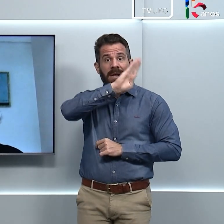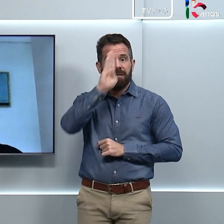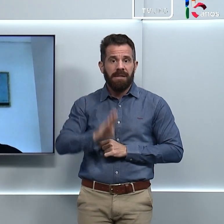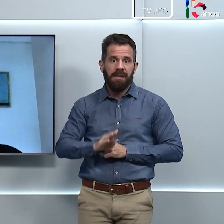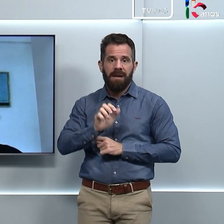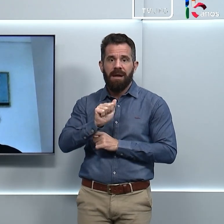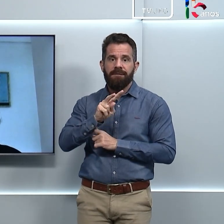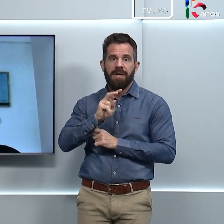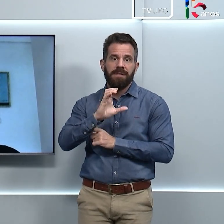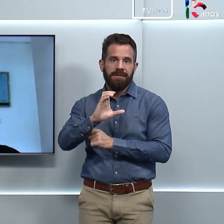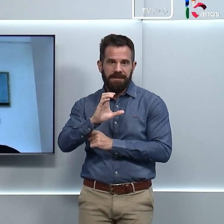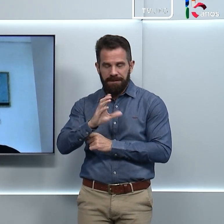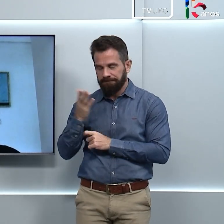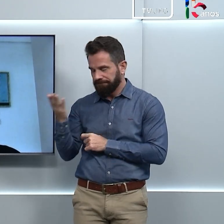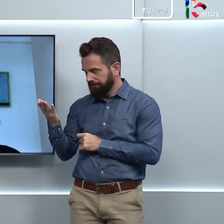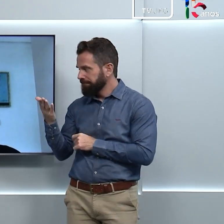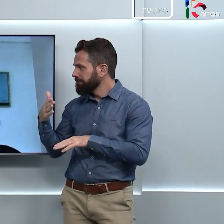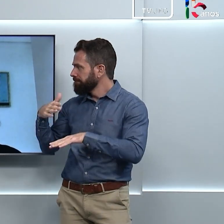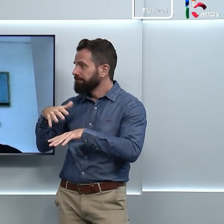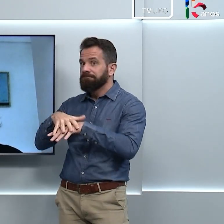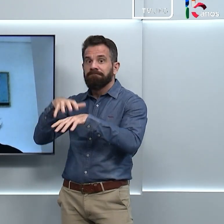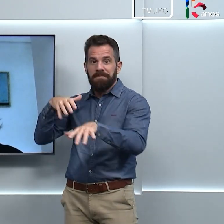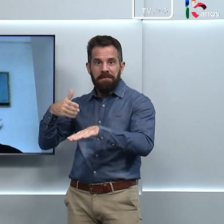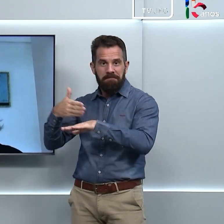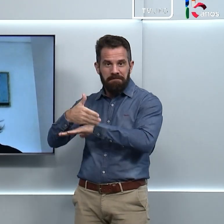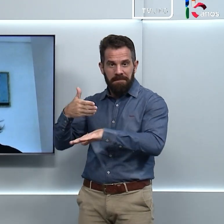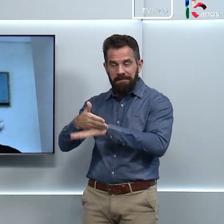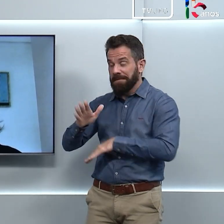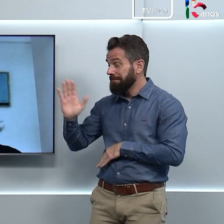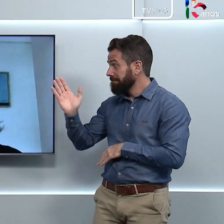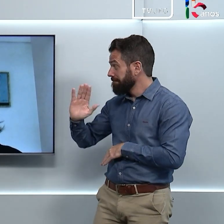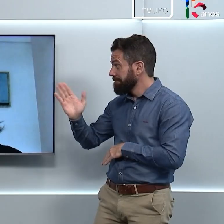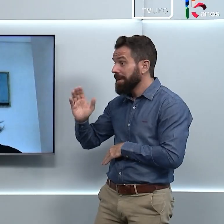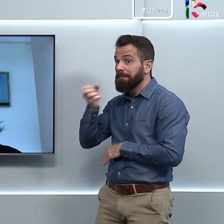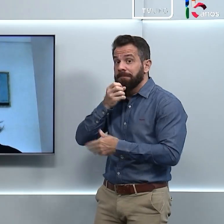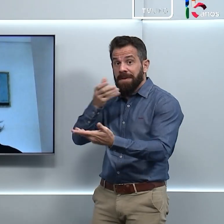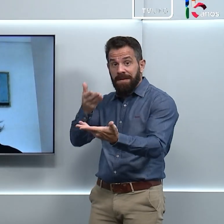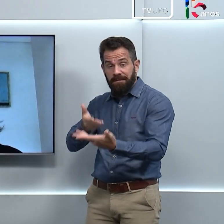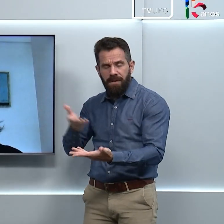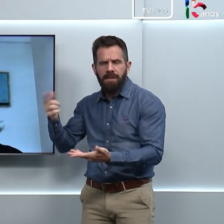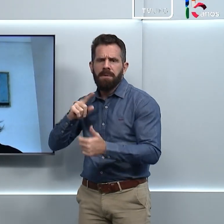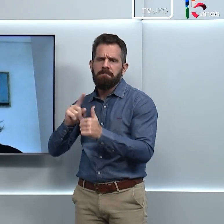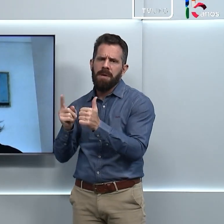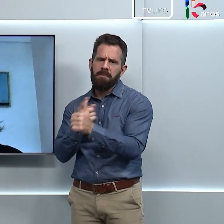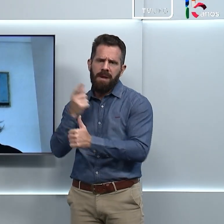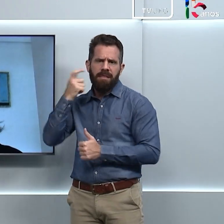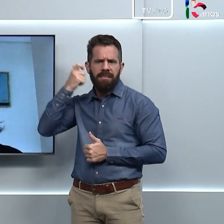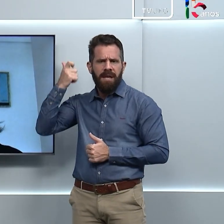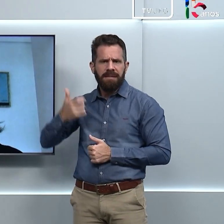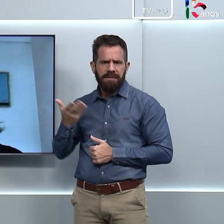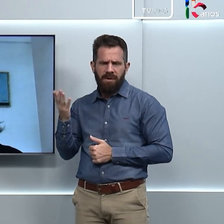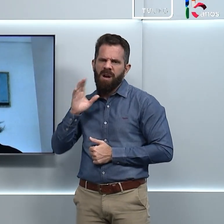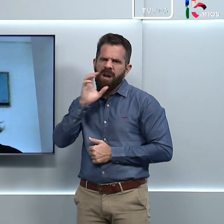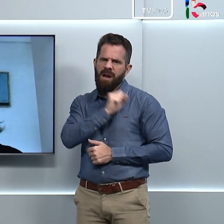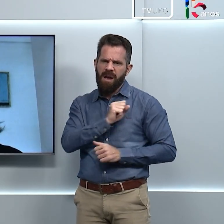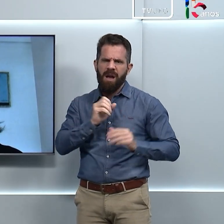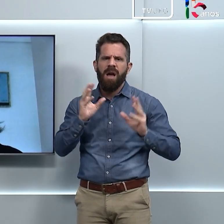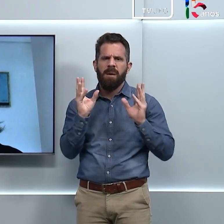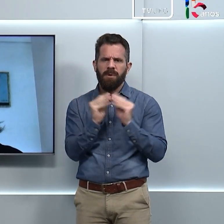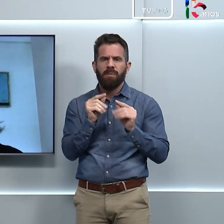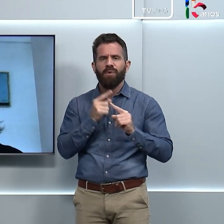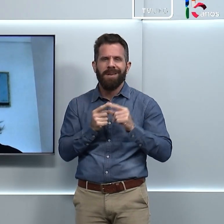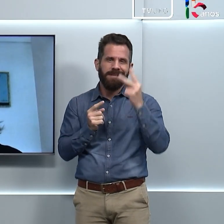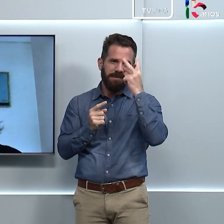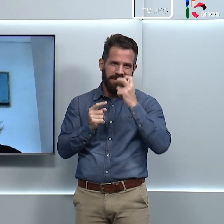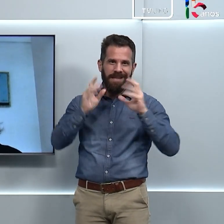para conversar com a gente. Olá, doutora, seja bem-vinda ao Conexões. Peço que inicialmente faça uma rápida descrição física para o nosso público cego e de